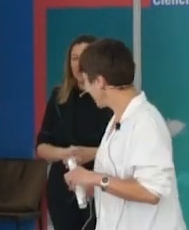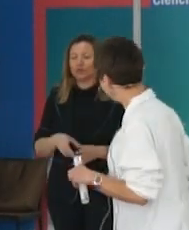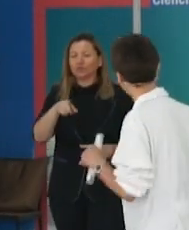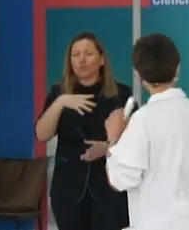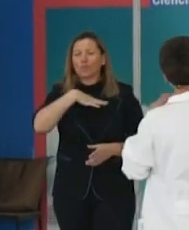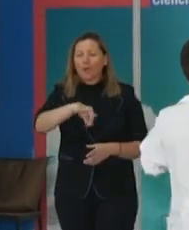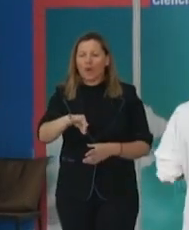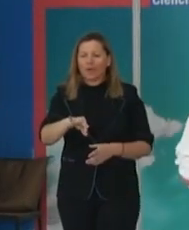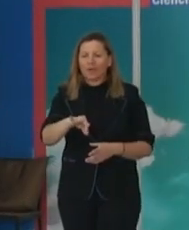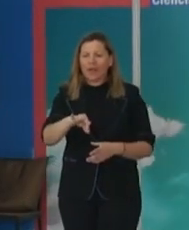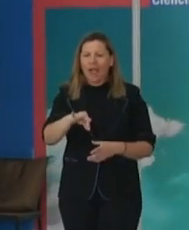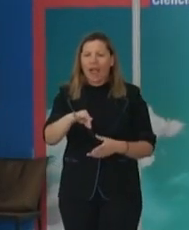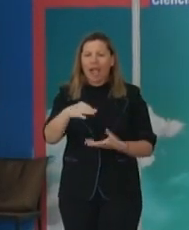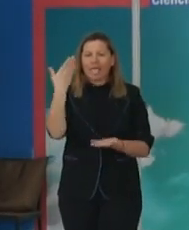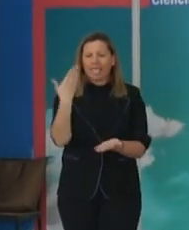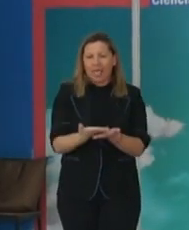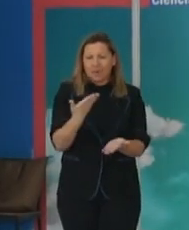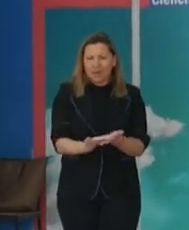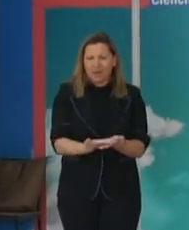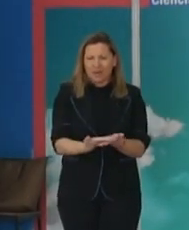capaz de demostrarme?